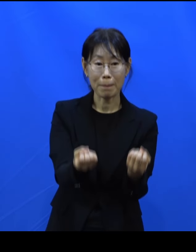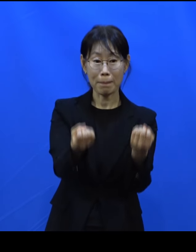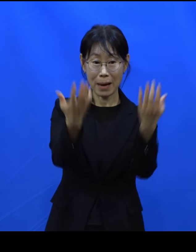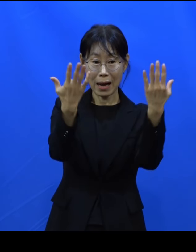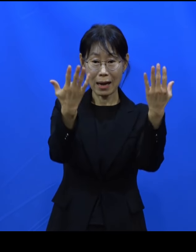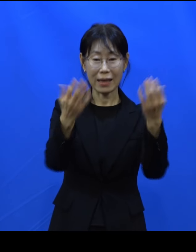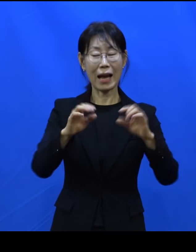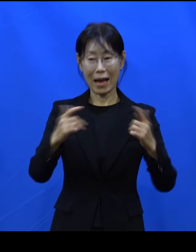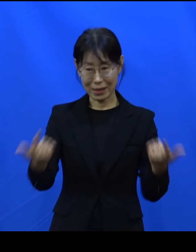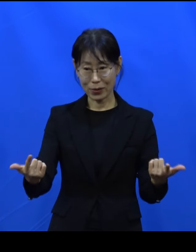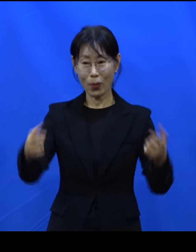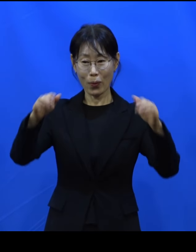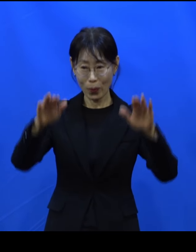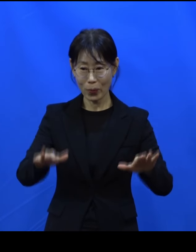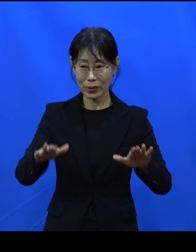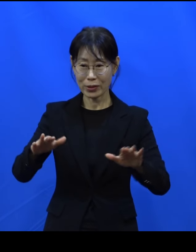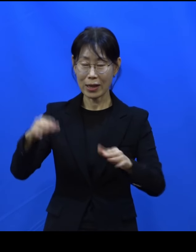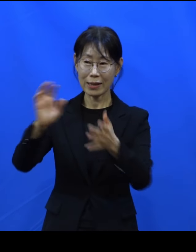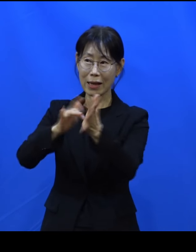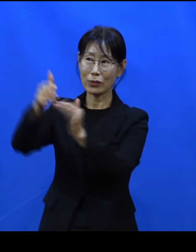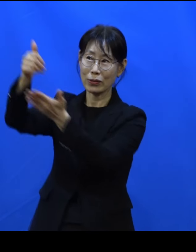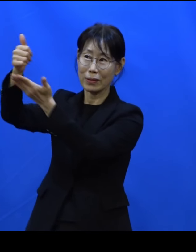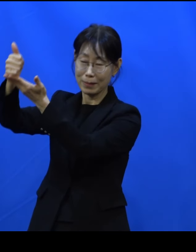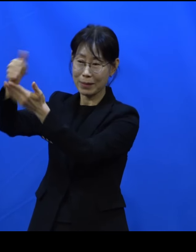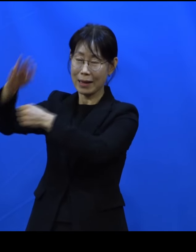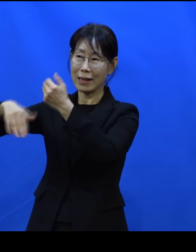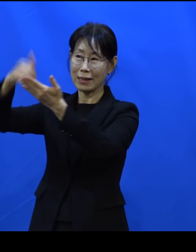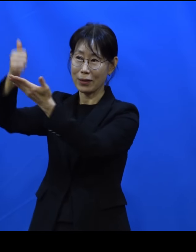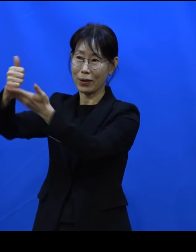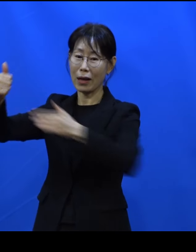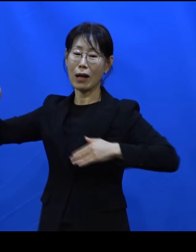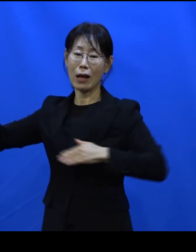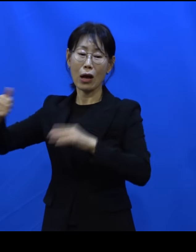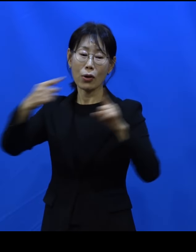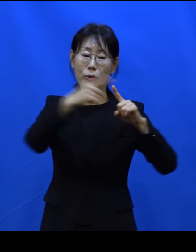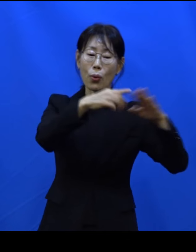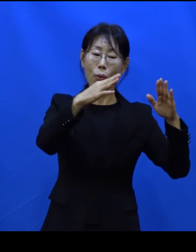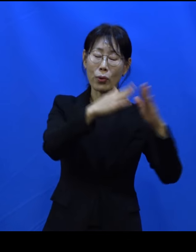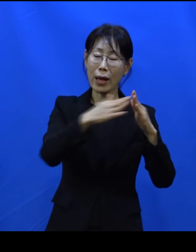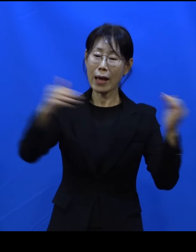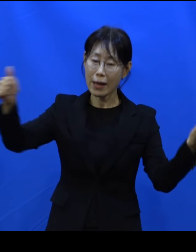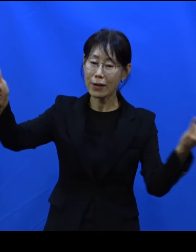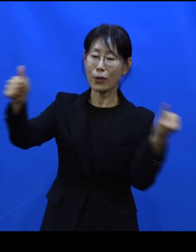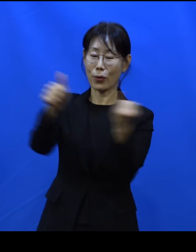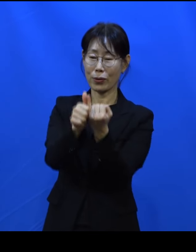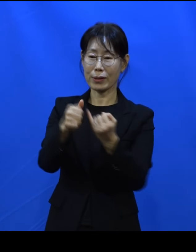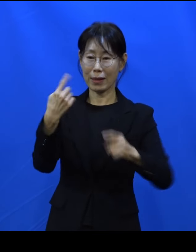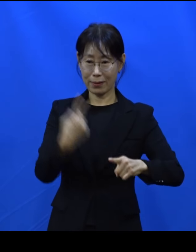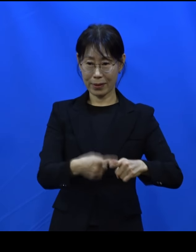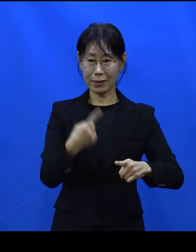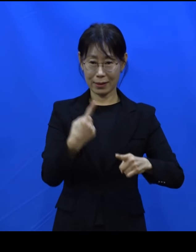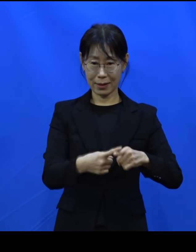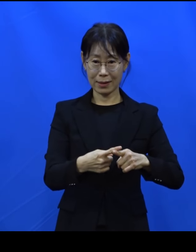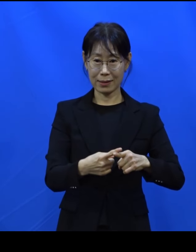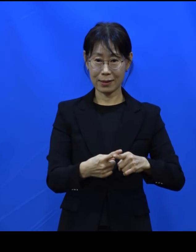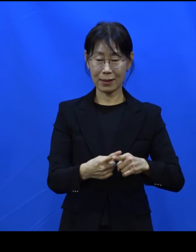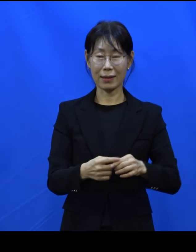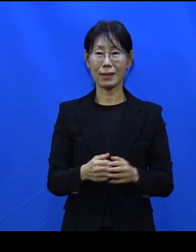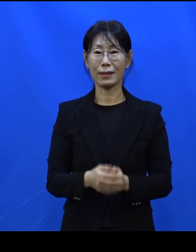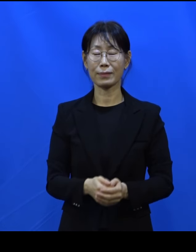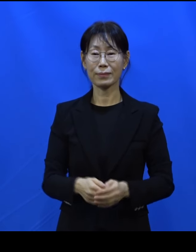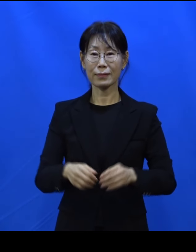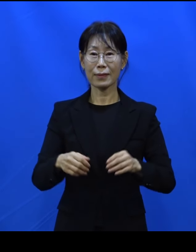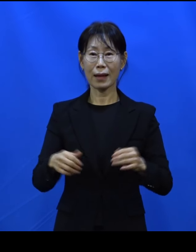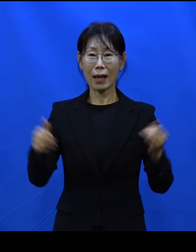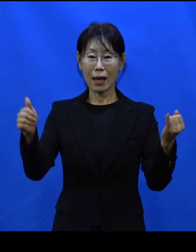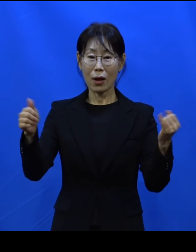이 솔로몬을 지나 그리스도를 바라보라는 거예요. 신부가 아름답게 준비되었지만 이날의 중심은 신부의 영광이